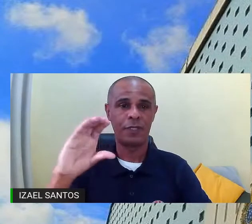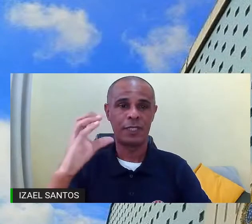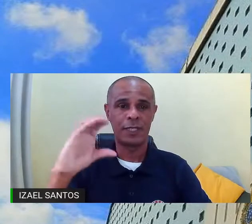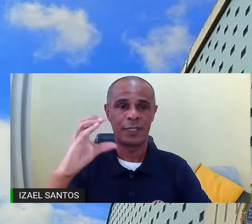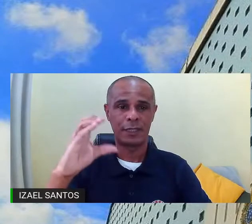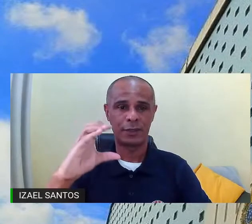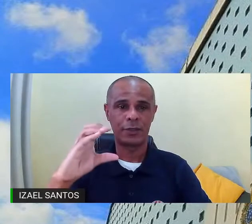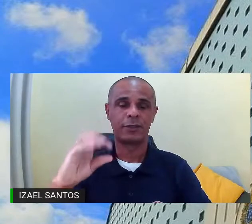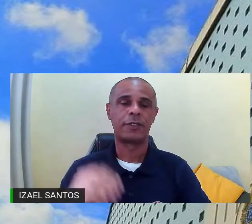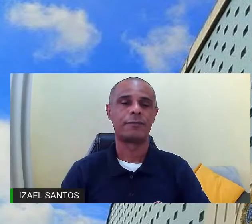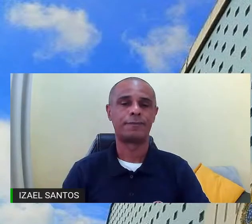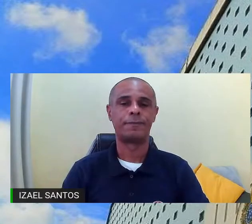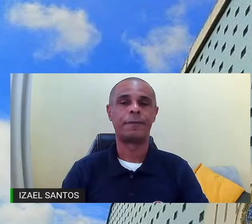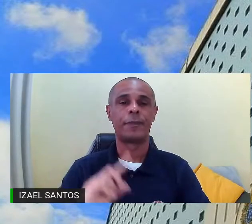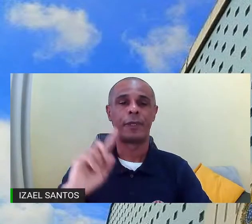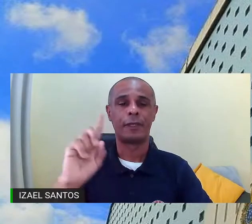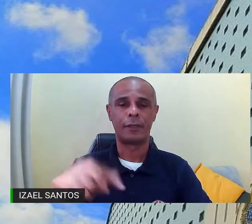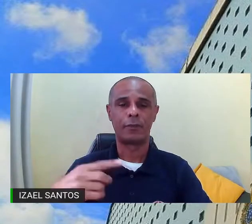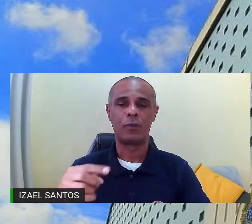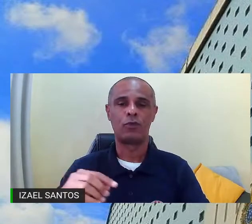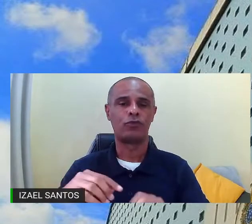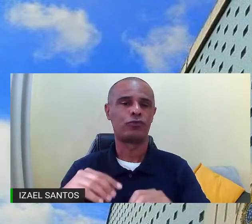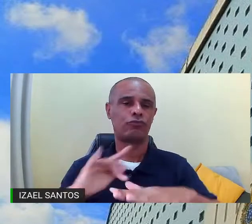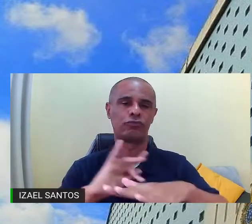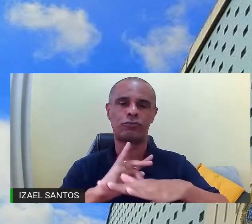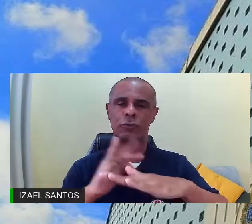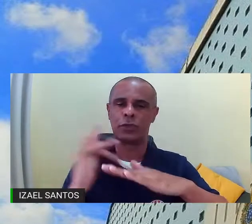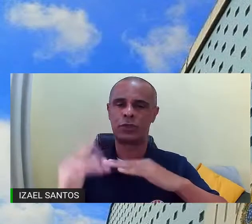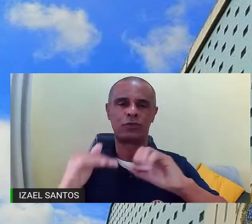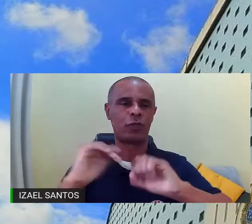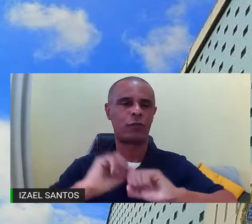agora disponibilizado em várias redes.